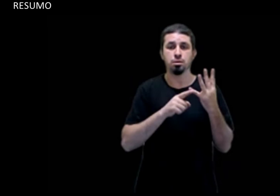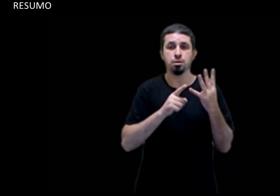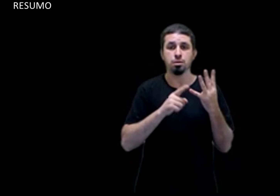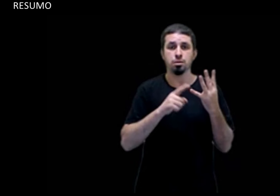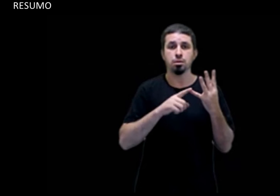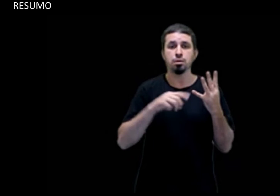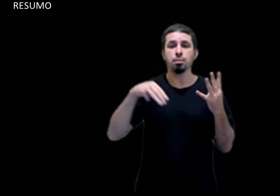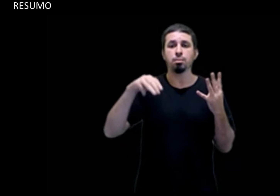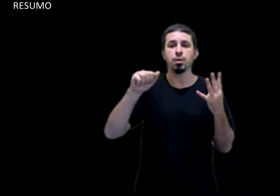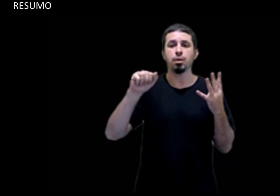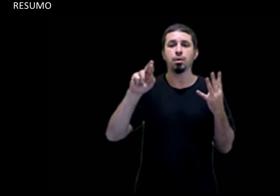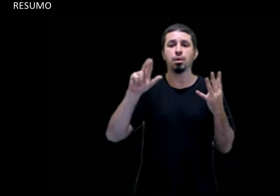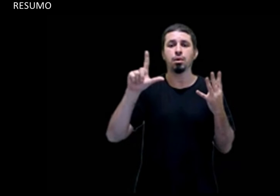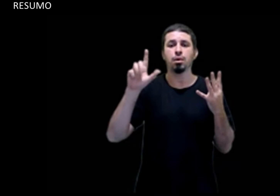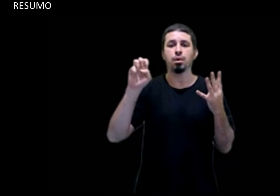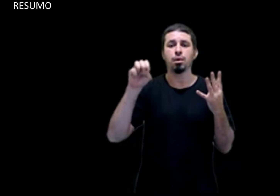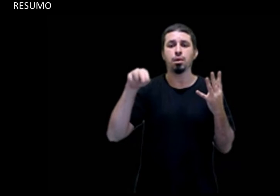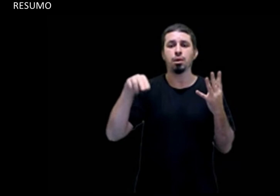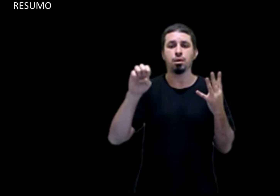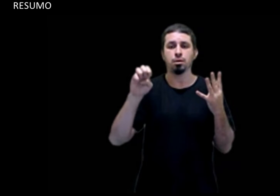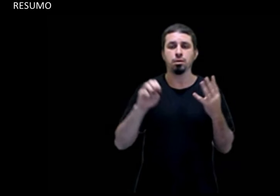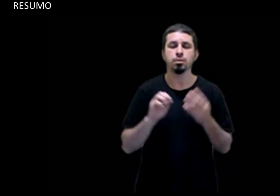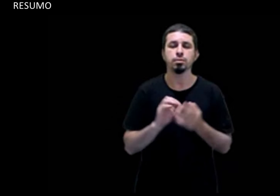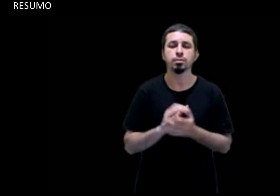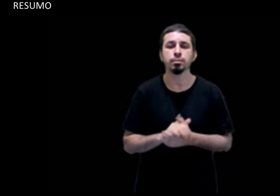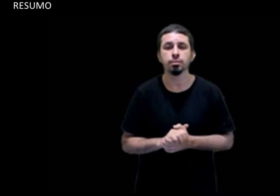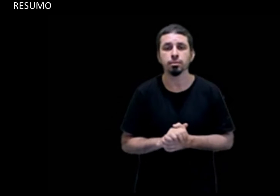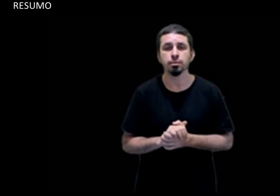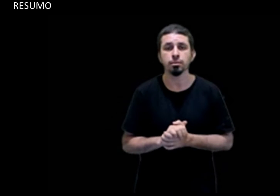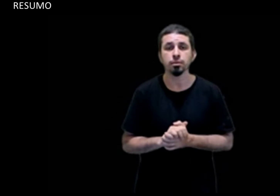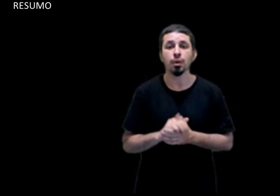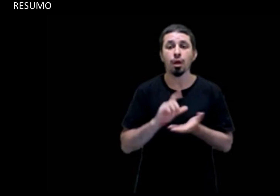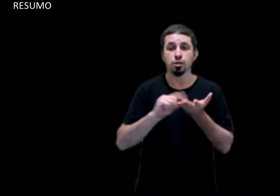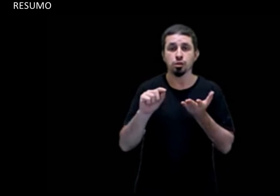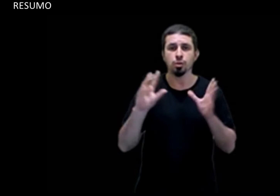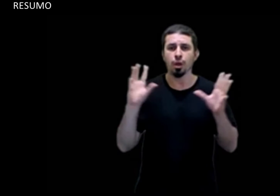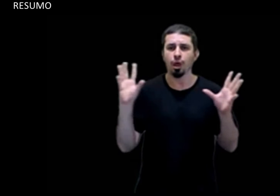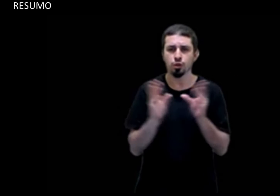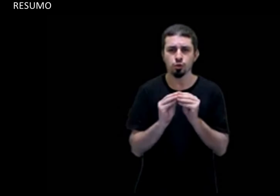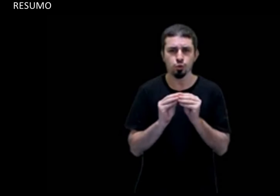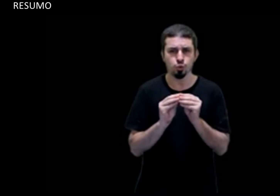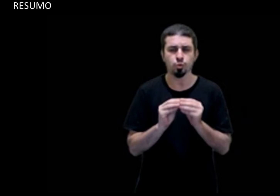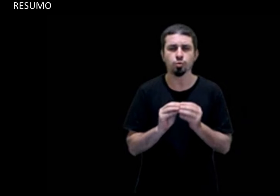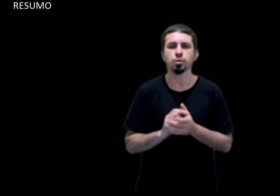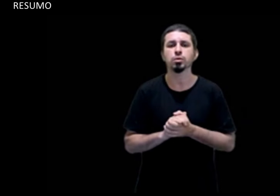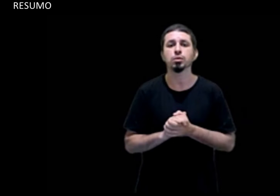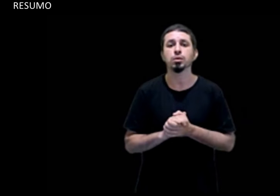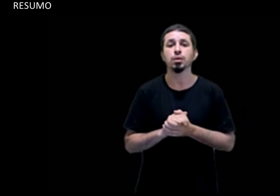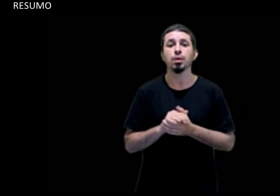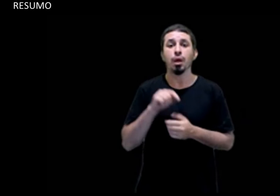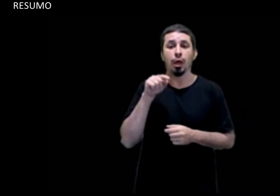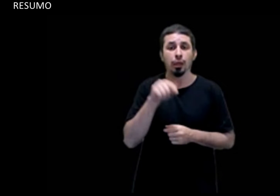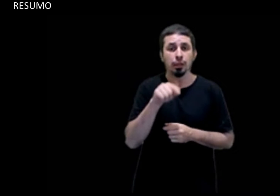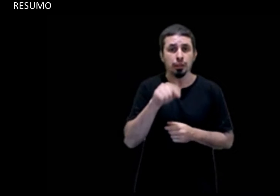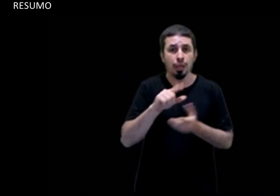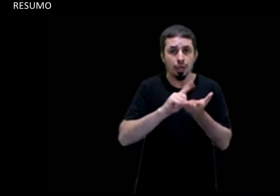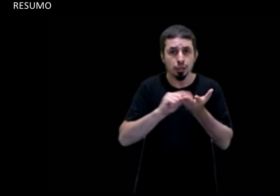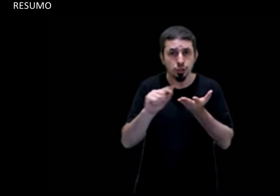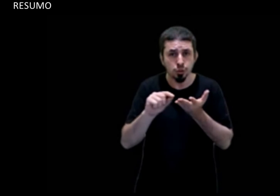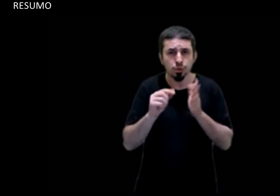B-O-Y-E-N, Marlene Rebelato. Resumo do artigo. Este artigo propõe